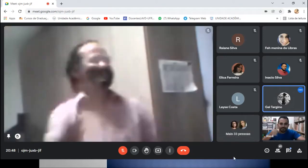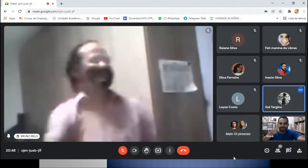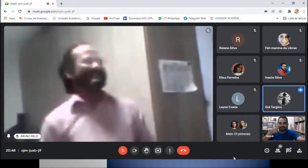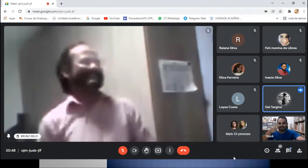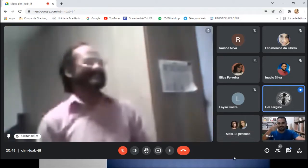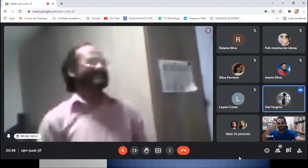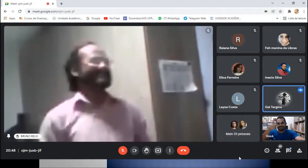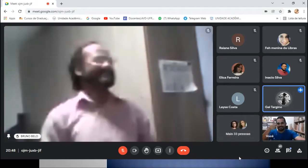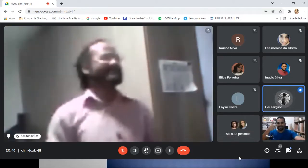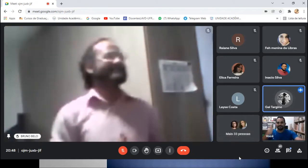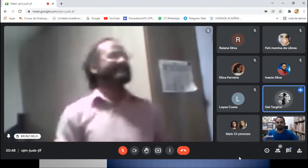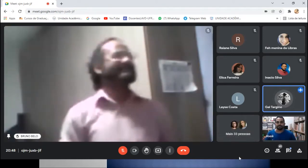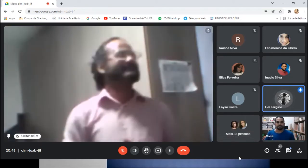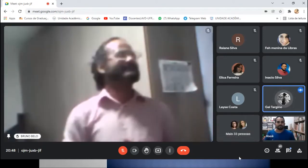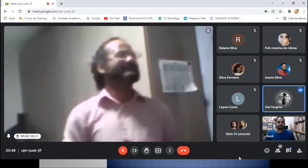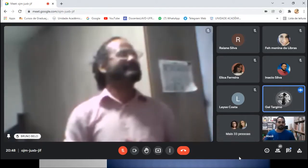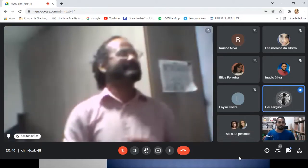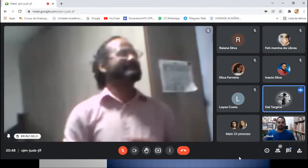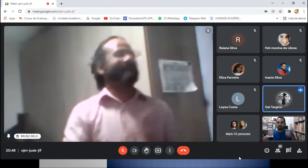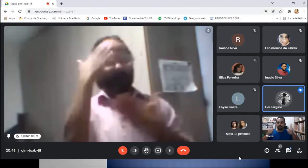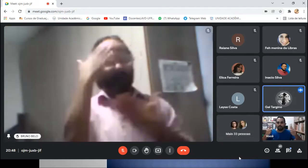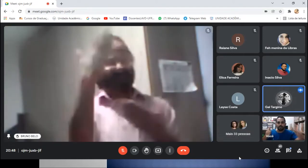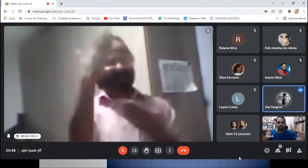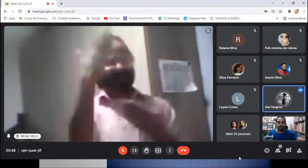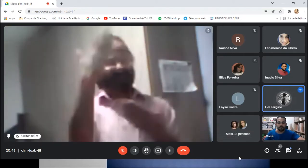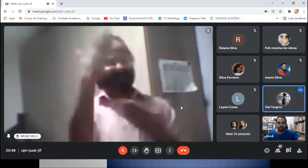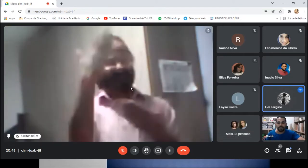Pronto, professor, agradeço. Muitíssimo obrigada.